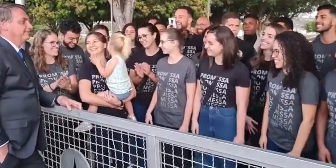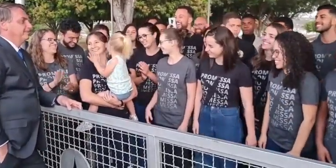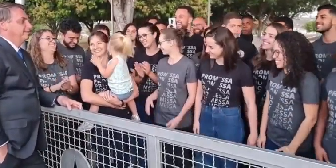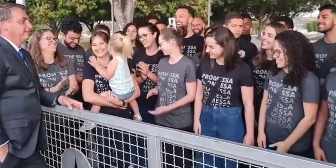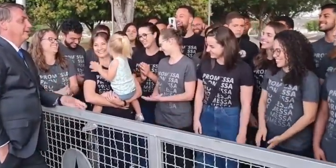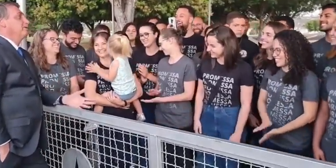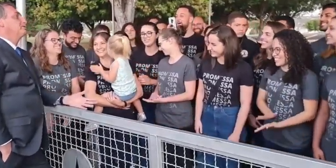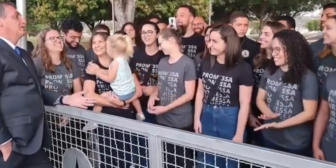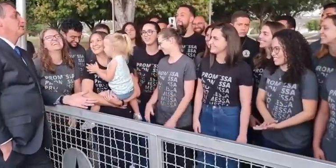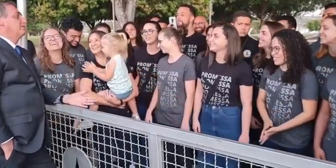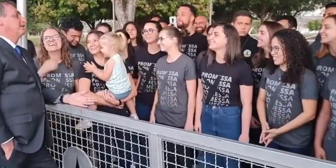Eu não sei o que